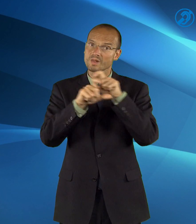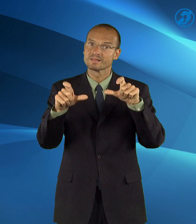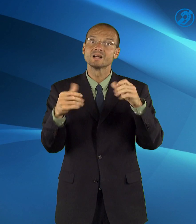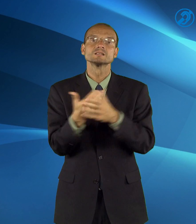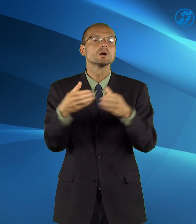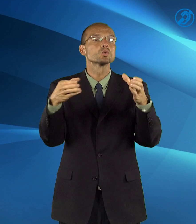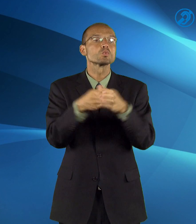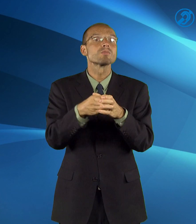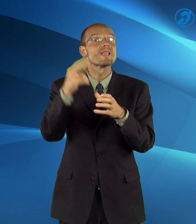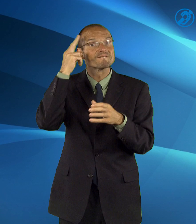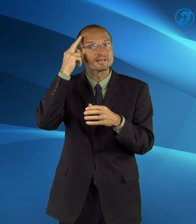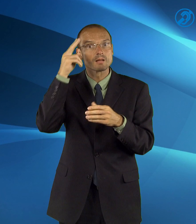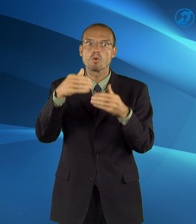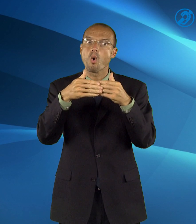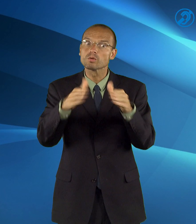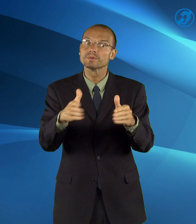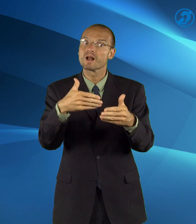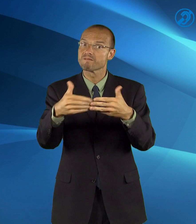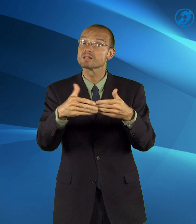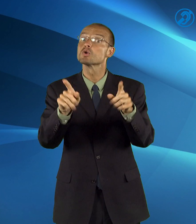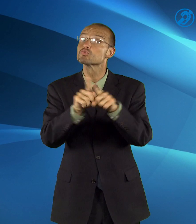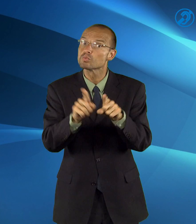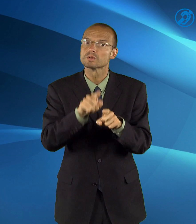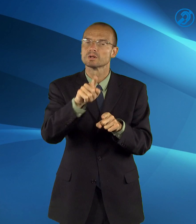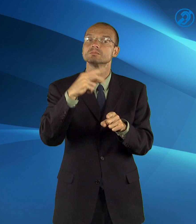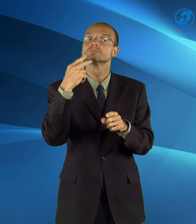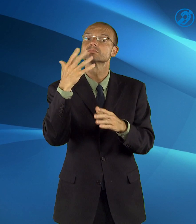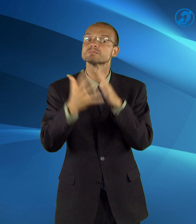Fakulteta za družbene vede odpira vrata znakovnemu jeziku gluhih.